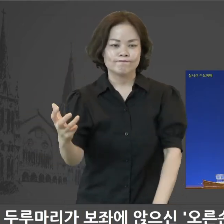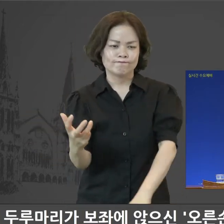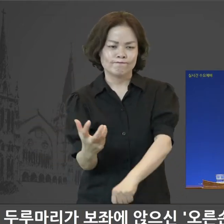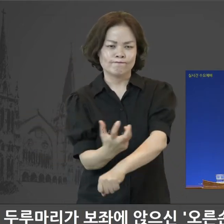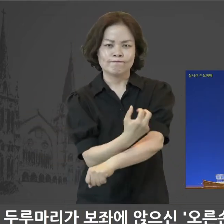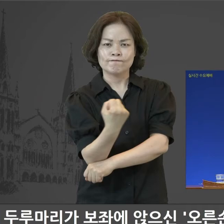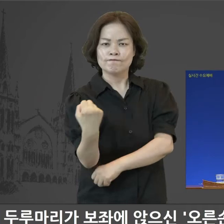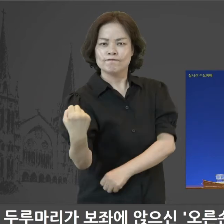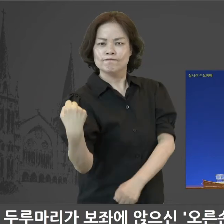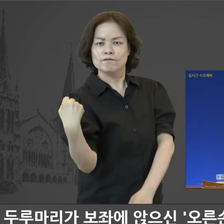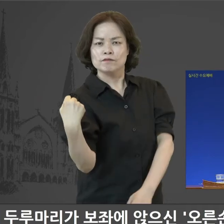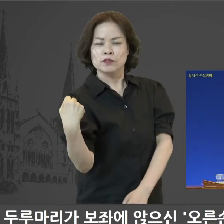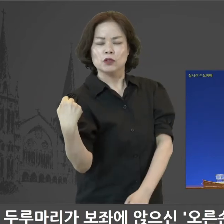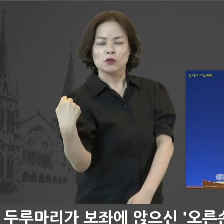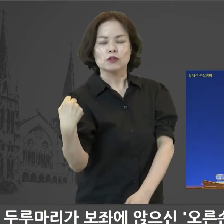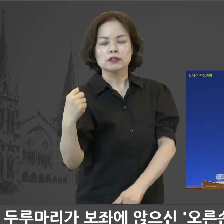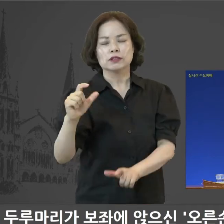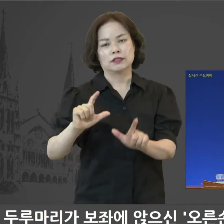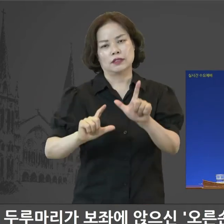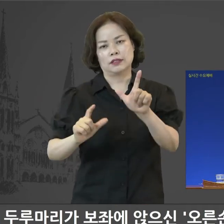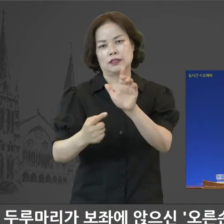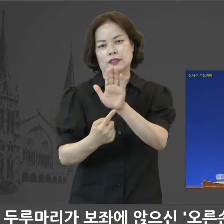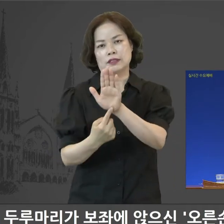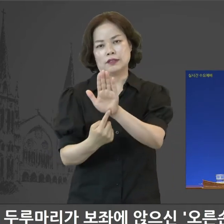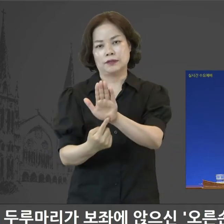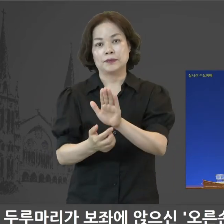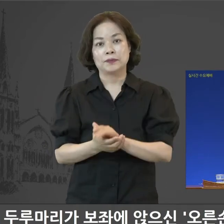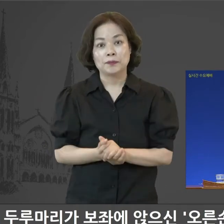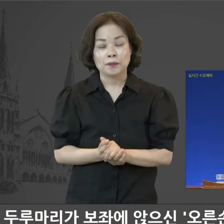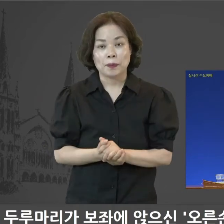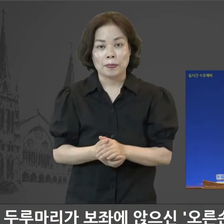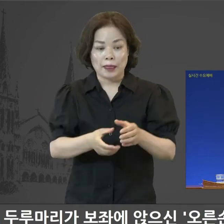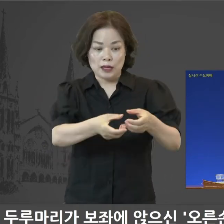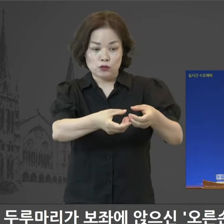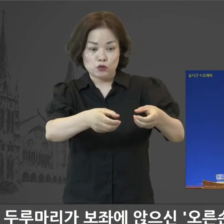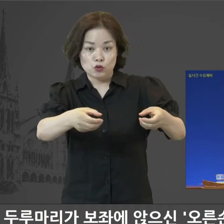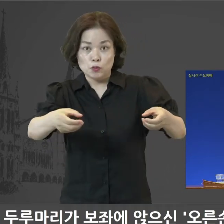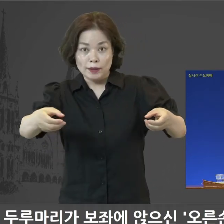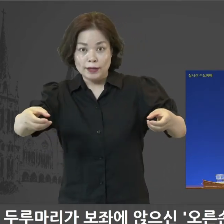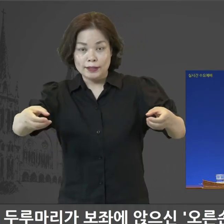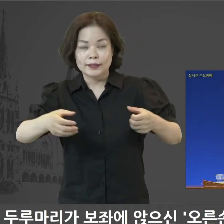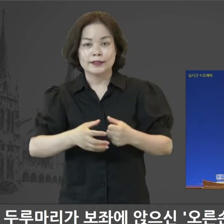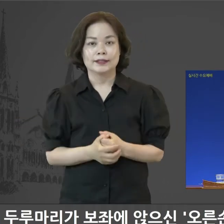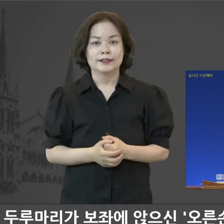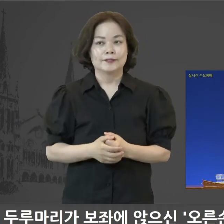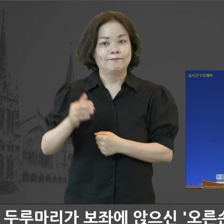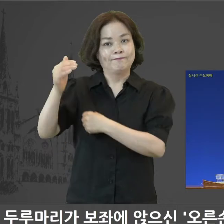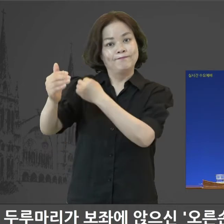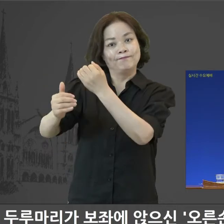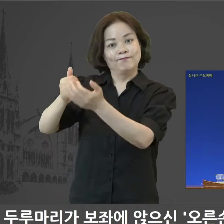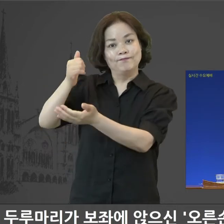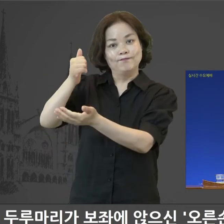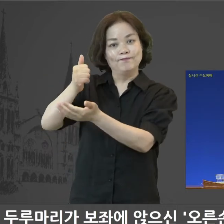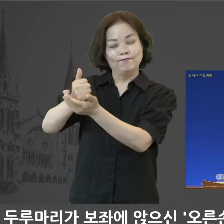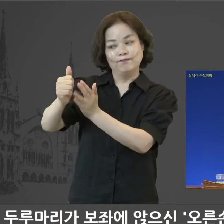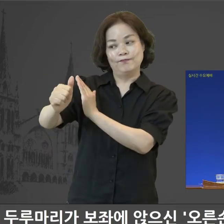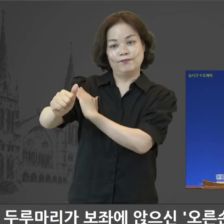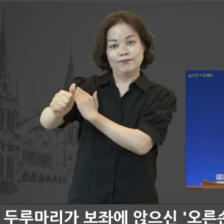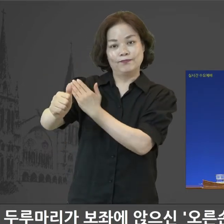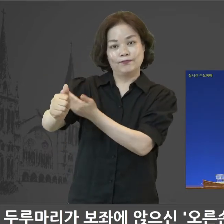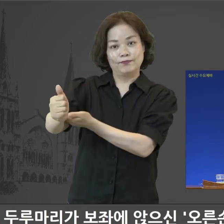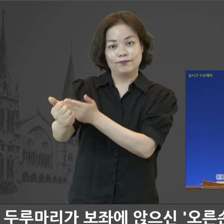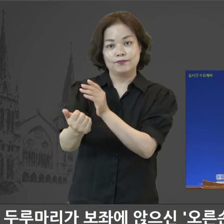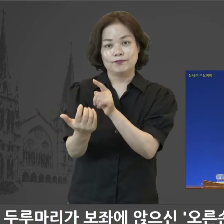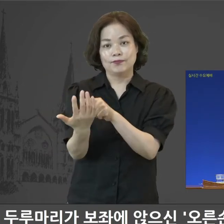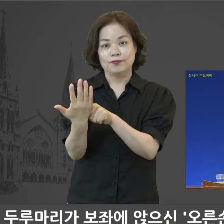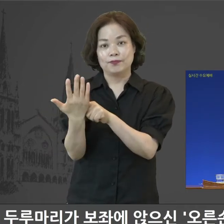힘과 권능을 상징합니다. 즉, 이 두루마리가 하나님의 권능을